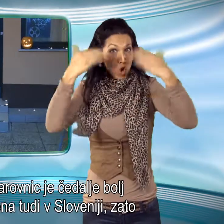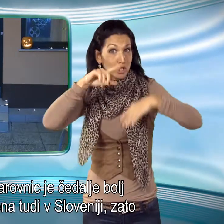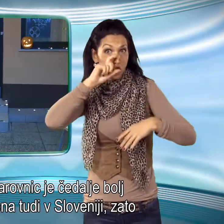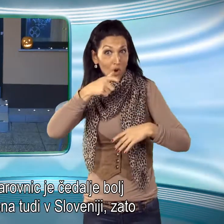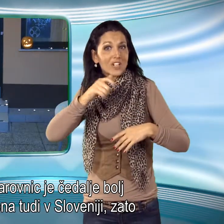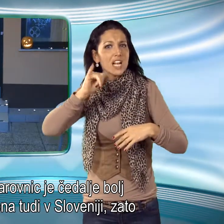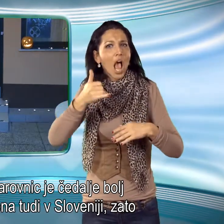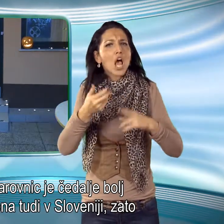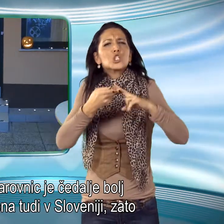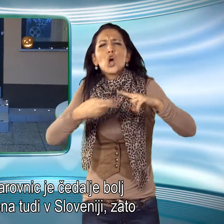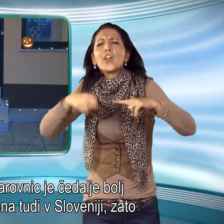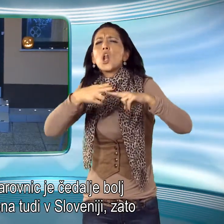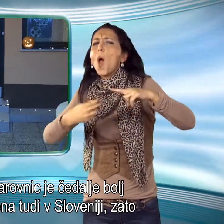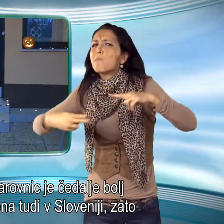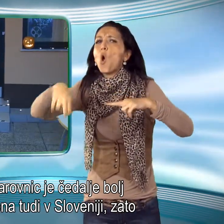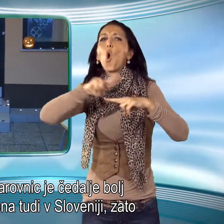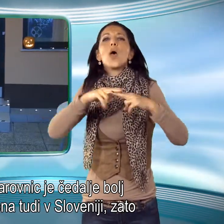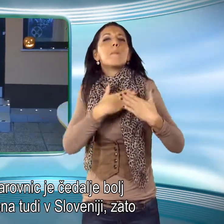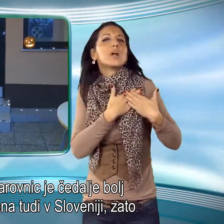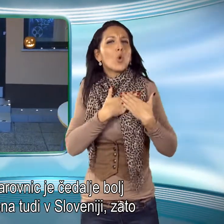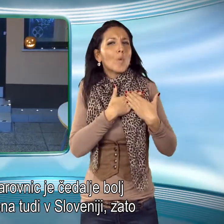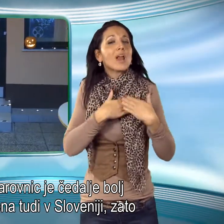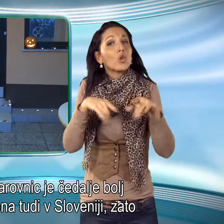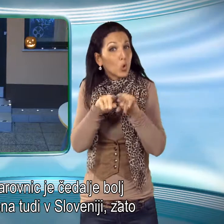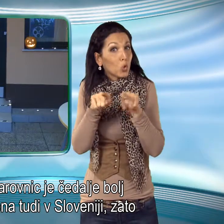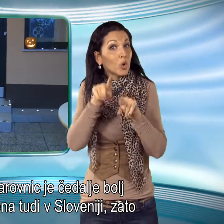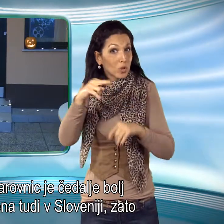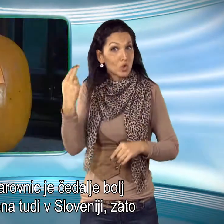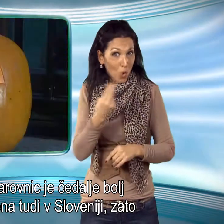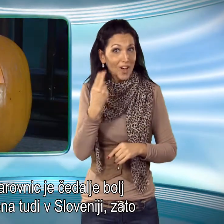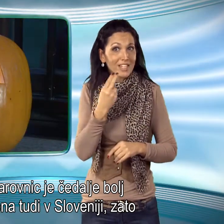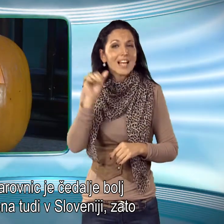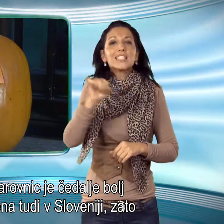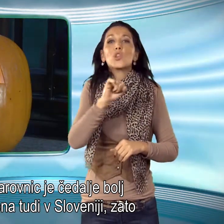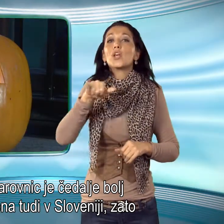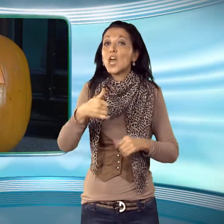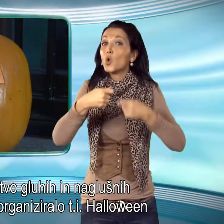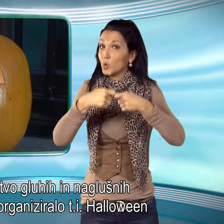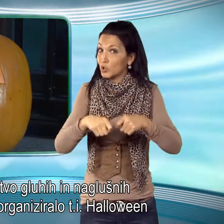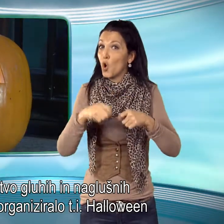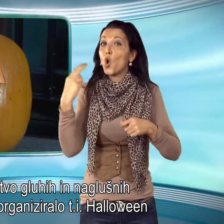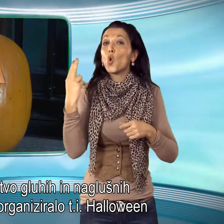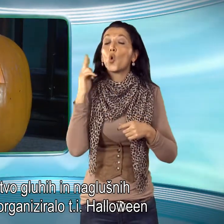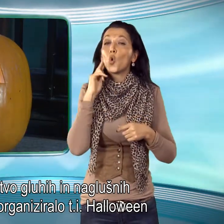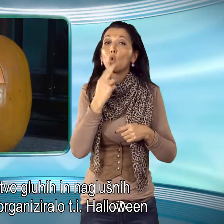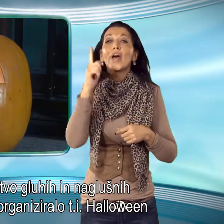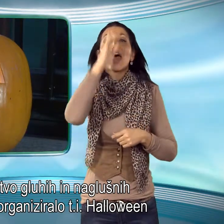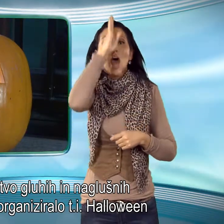Noč čarovnic je čedalje bolj priljubljena tudi v Sloveniji, zato je Društvo gluhih in naglušnih Ljubljana